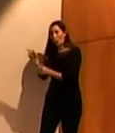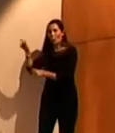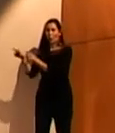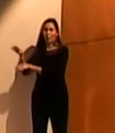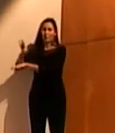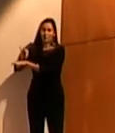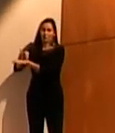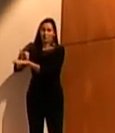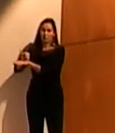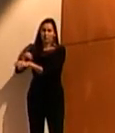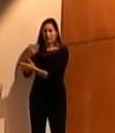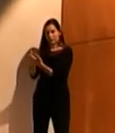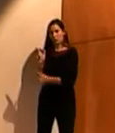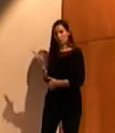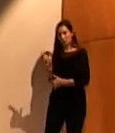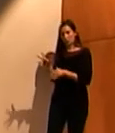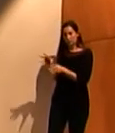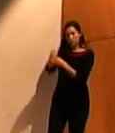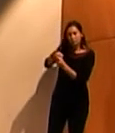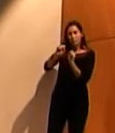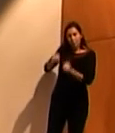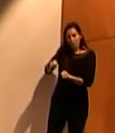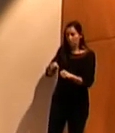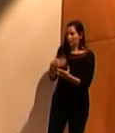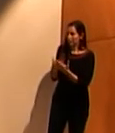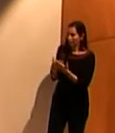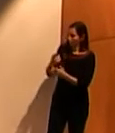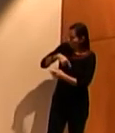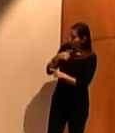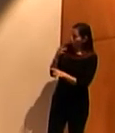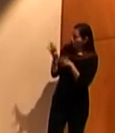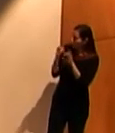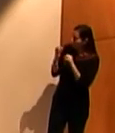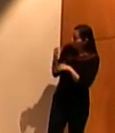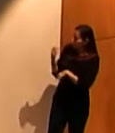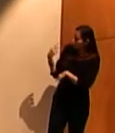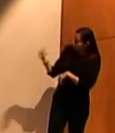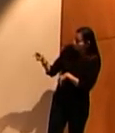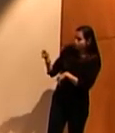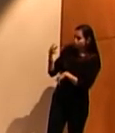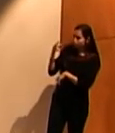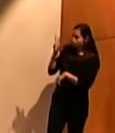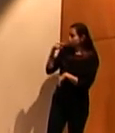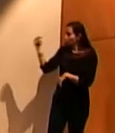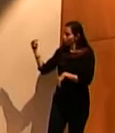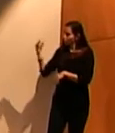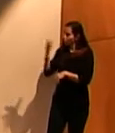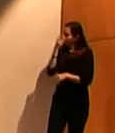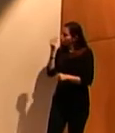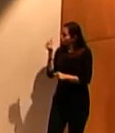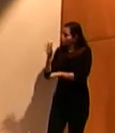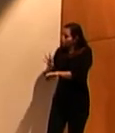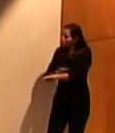fois quels allaient être leurs ressentis. En plus, on avait des objectifs, nous, qui étaient